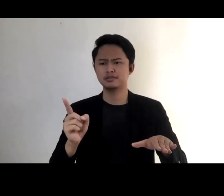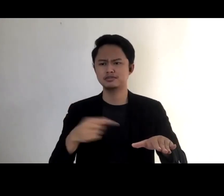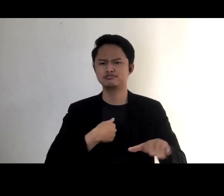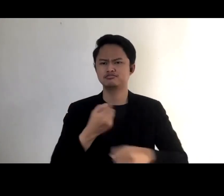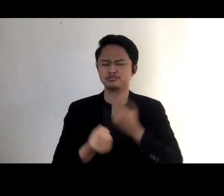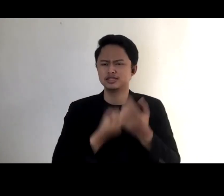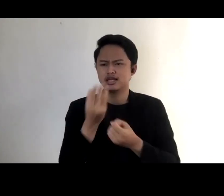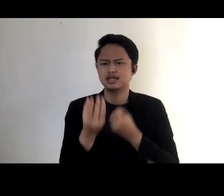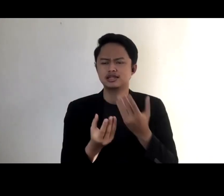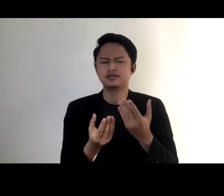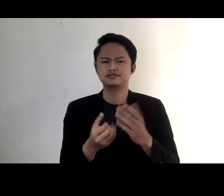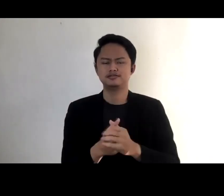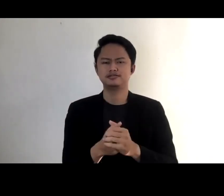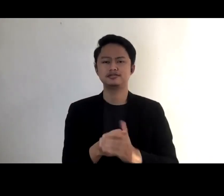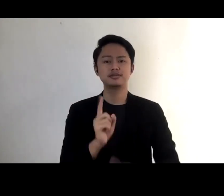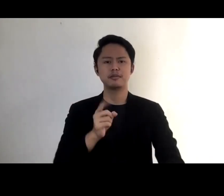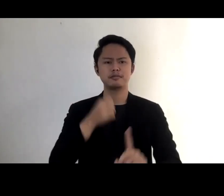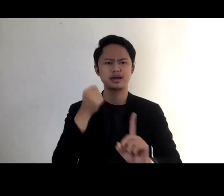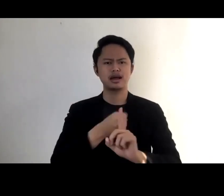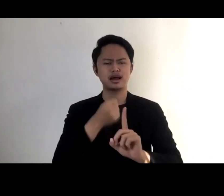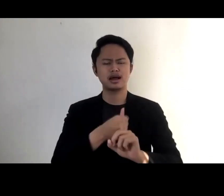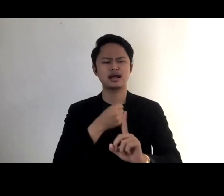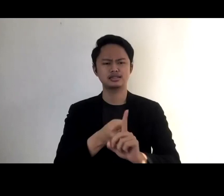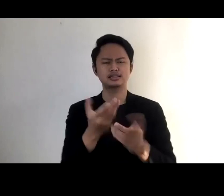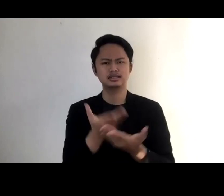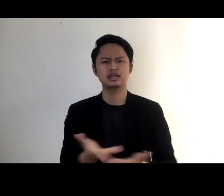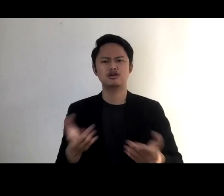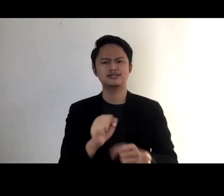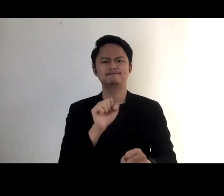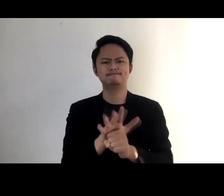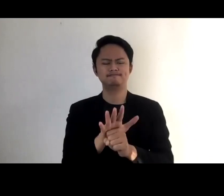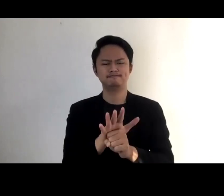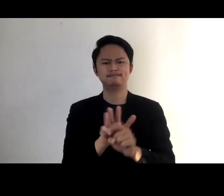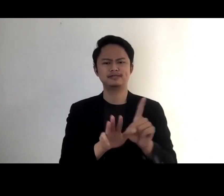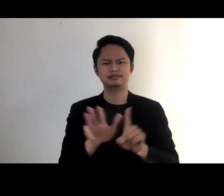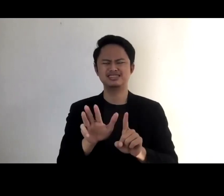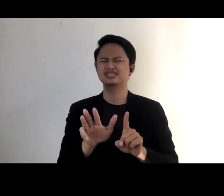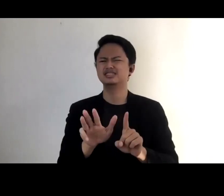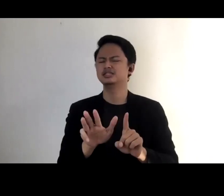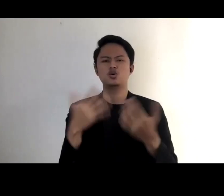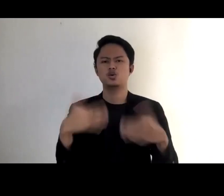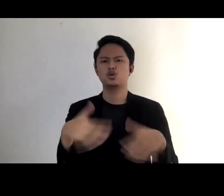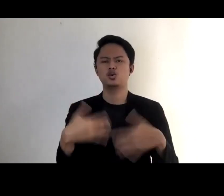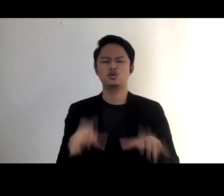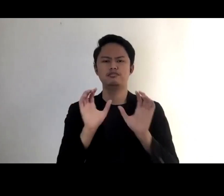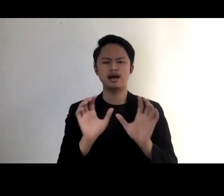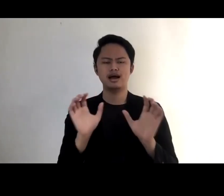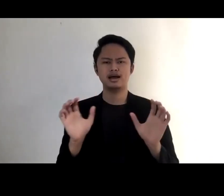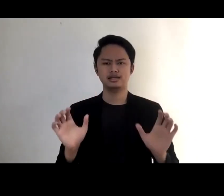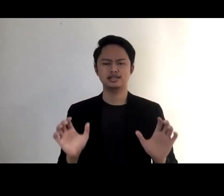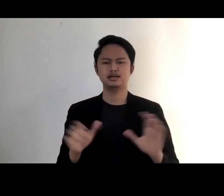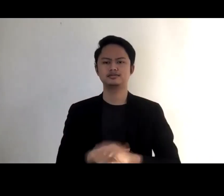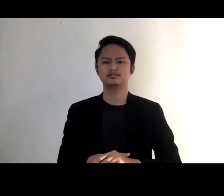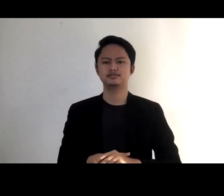sampaikan, kekerasan di masa pandemi COVID-19 ini juga banyak terjadi. Dan kekerasan pada